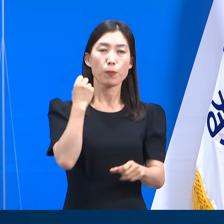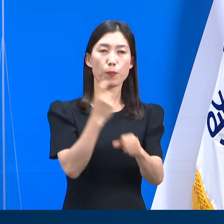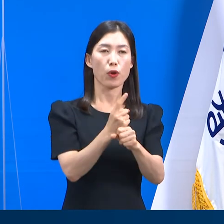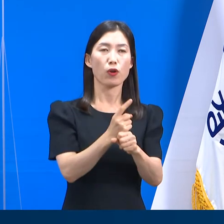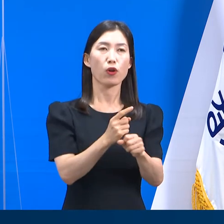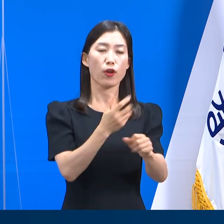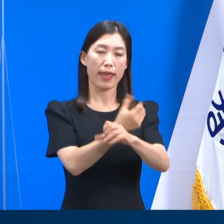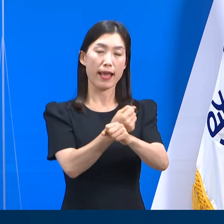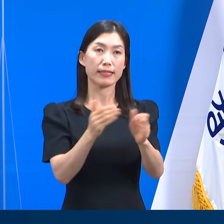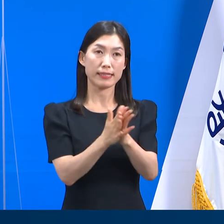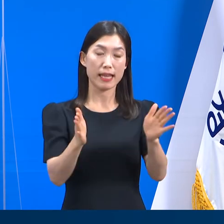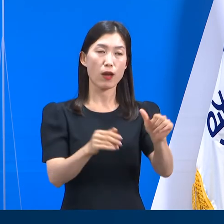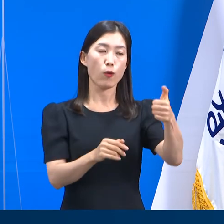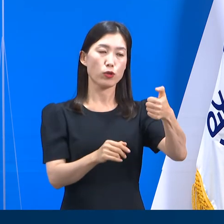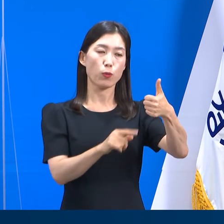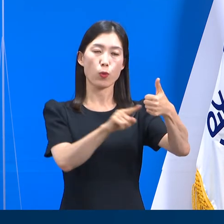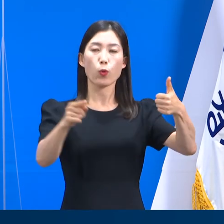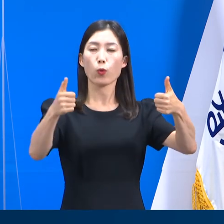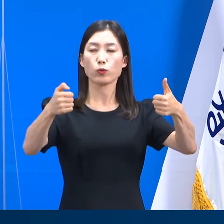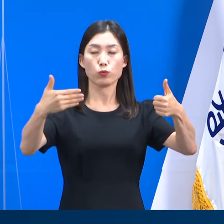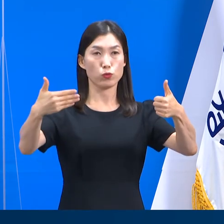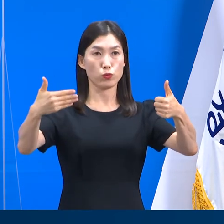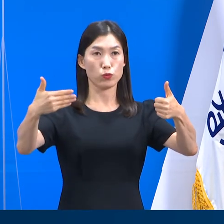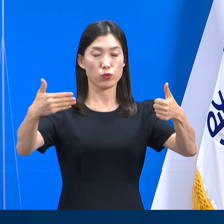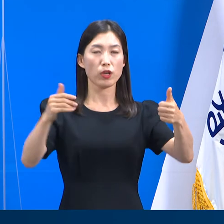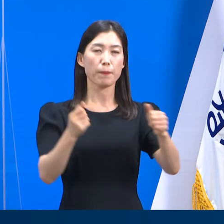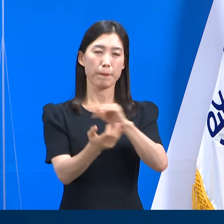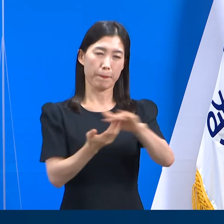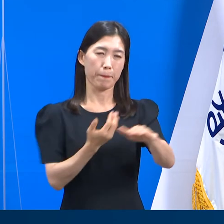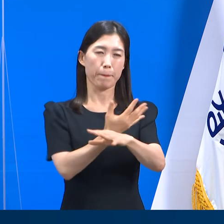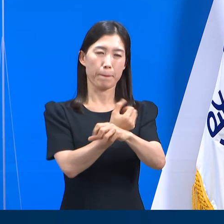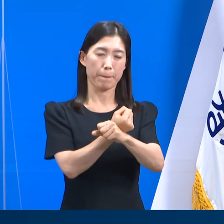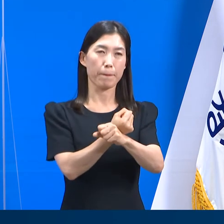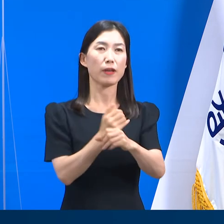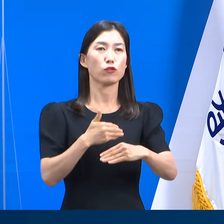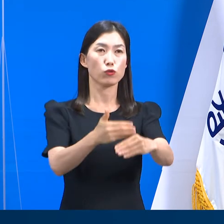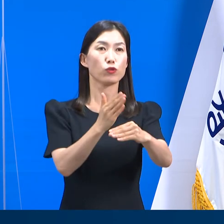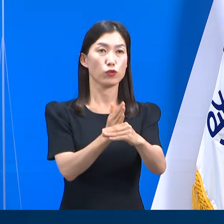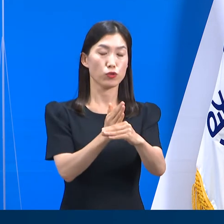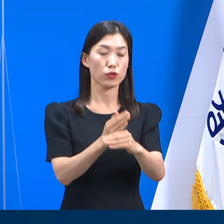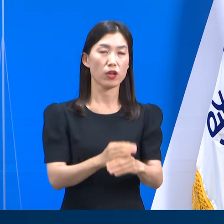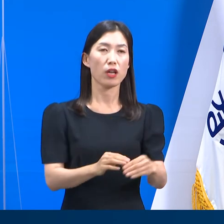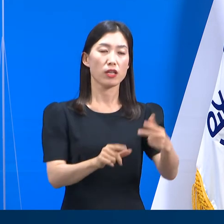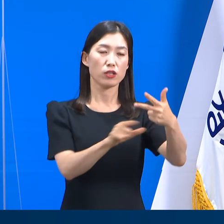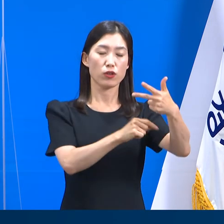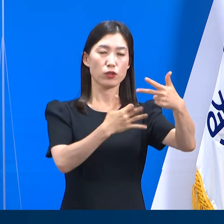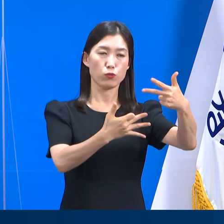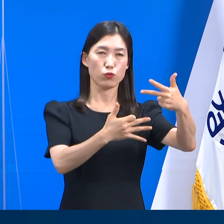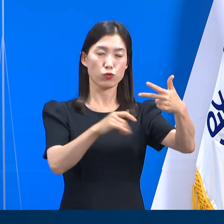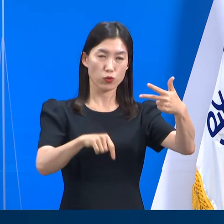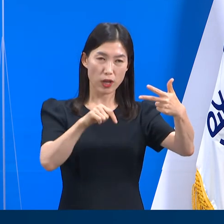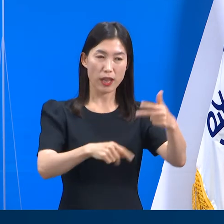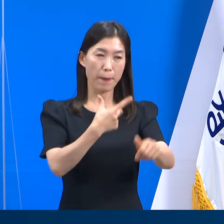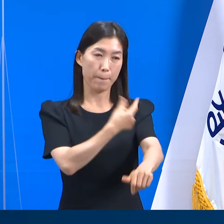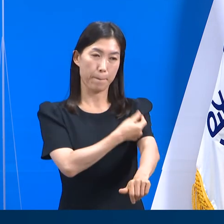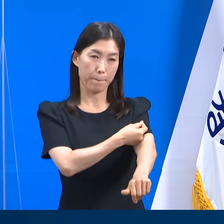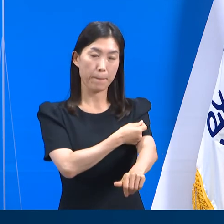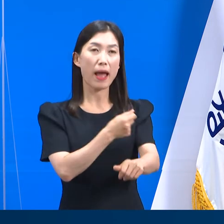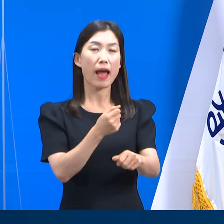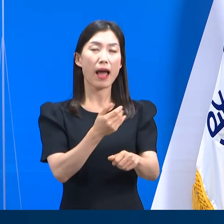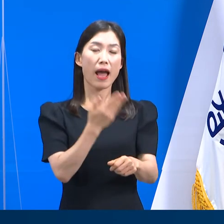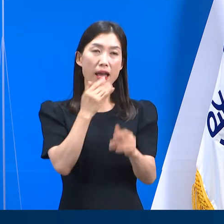24일까지 55세에서 59세 백신 사전 예약을 진행 중입니다. 19일 18시 기준 도내 접종